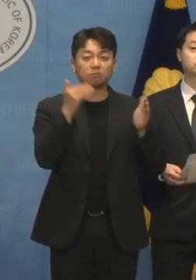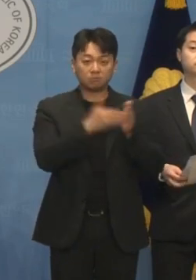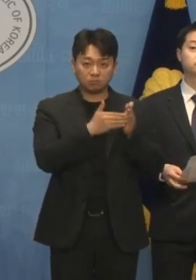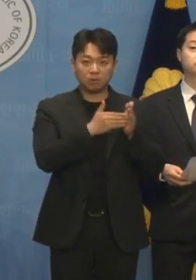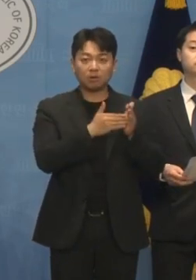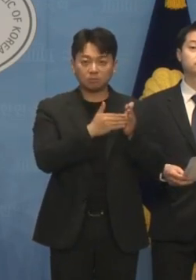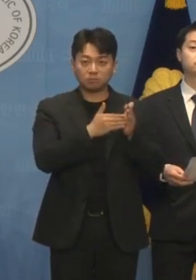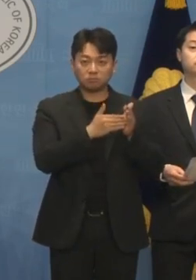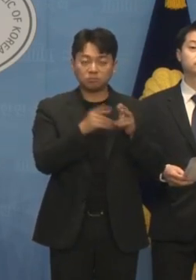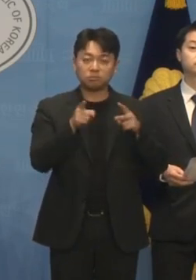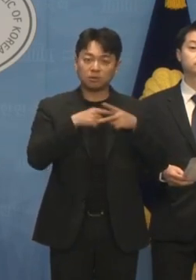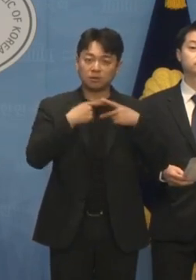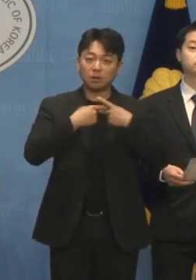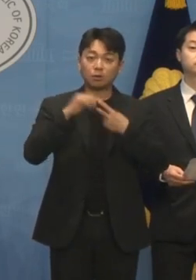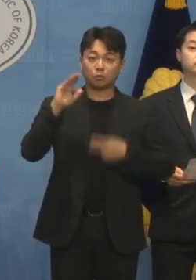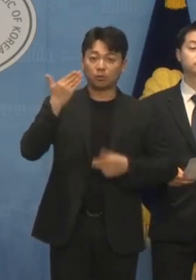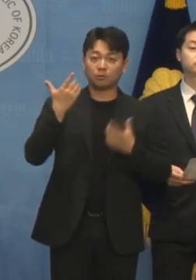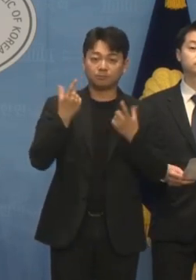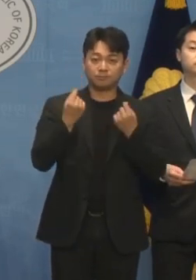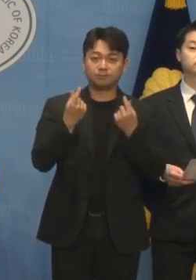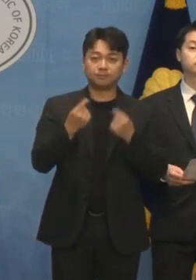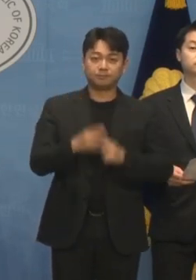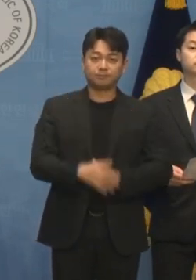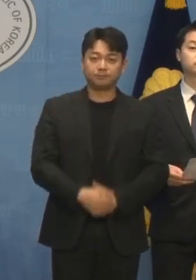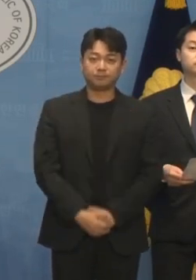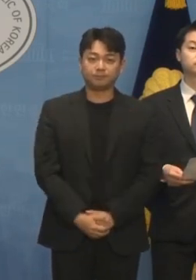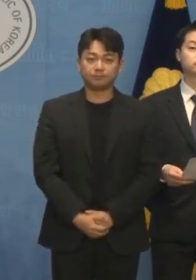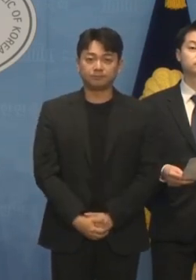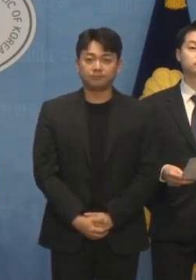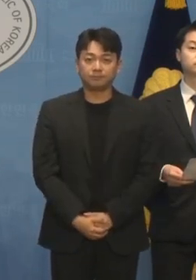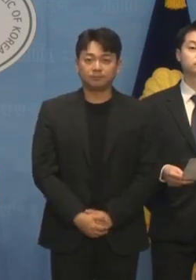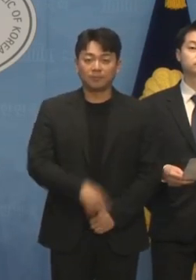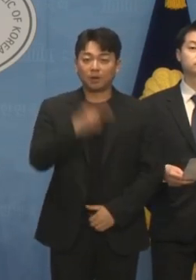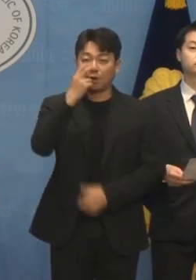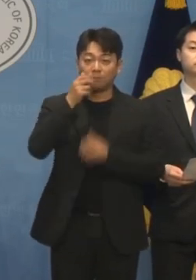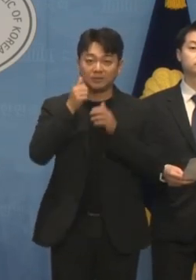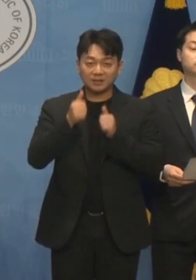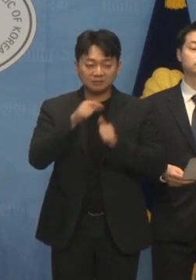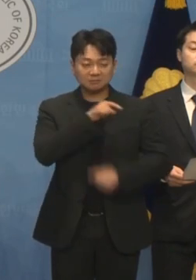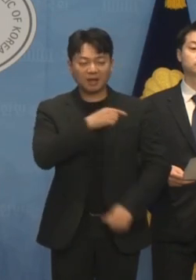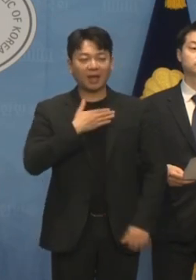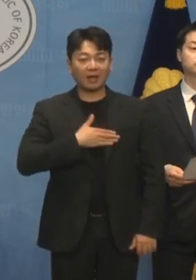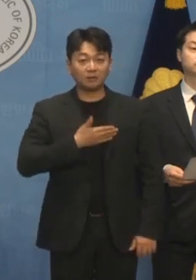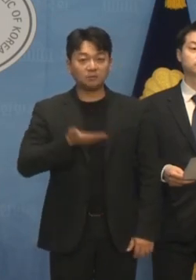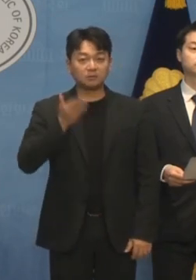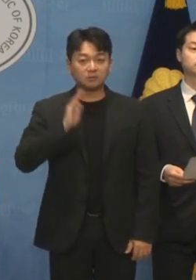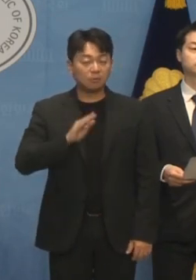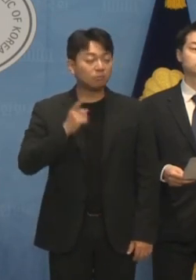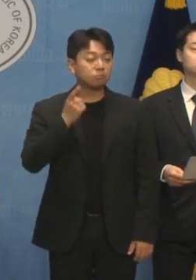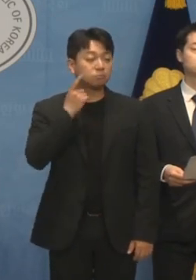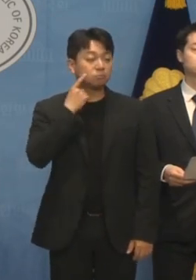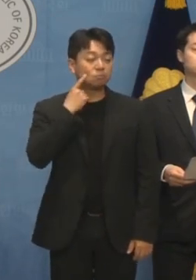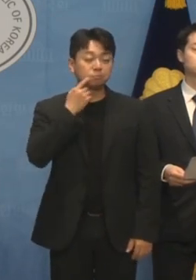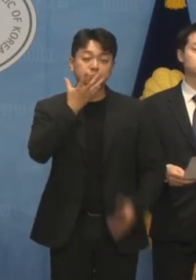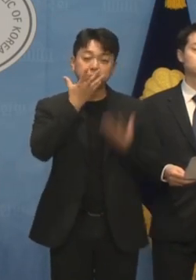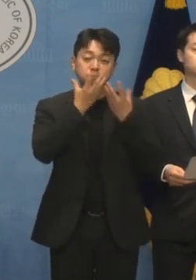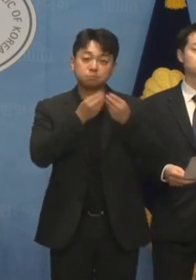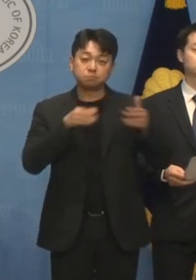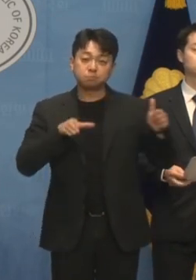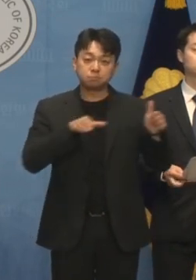충분히 인식한 셈입니다 정치 검찰은 알면서도 모르는 척 광폭 수사를